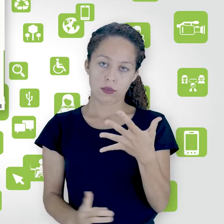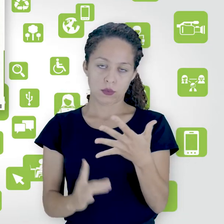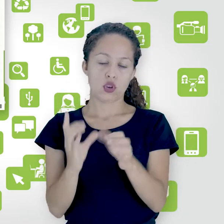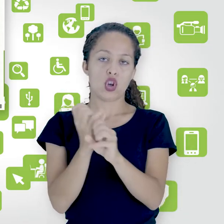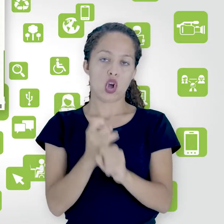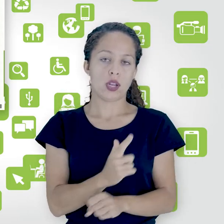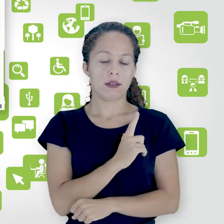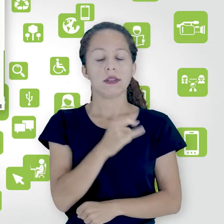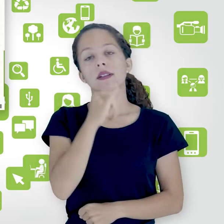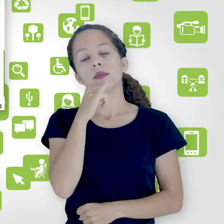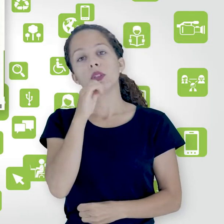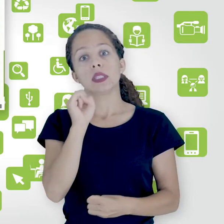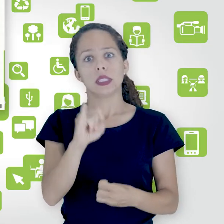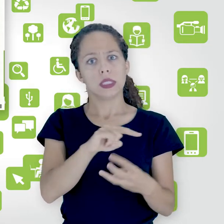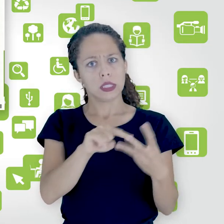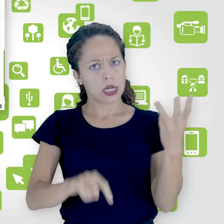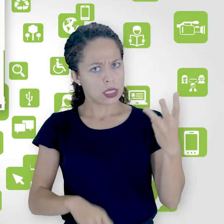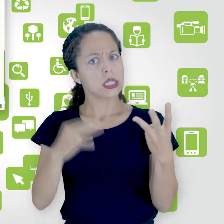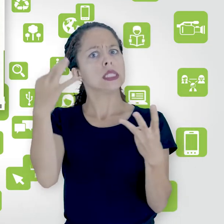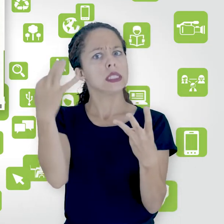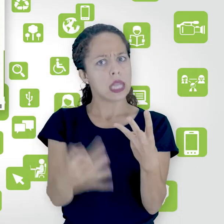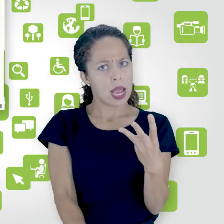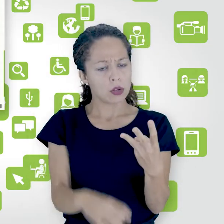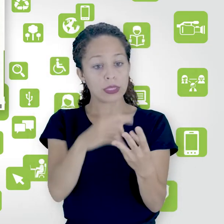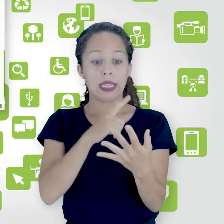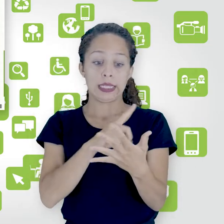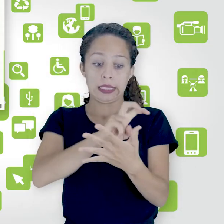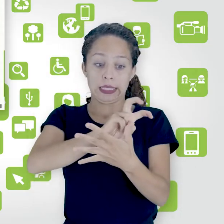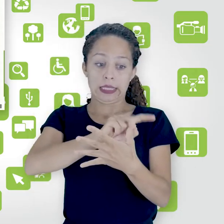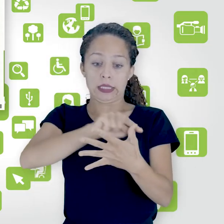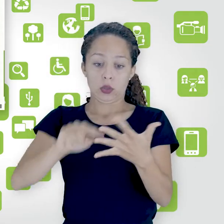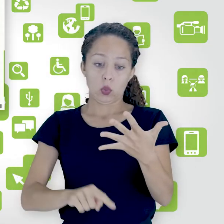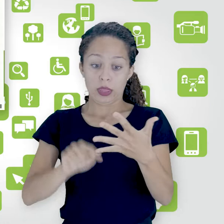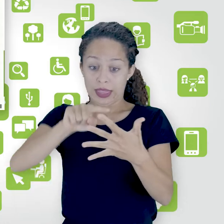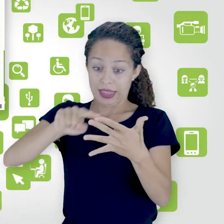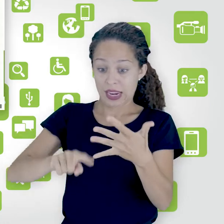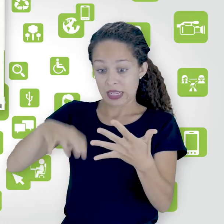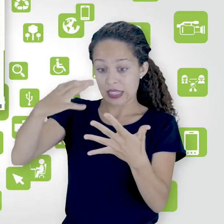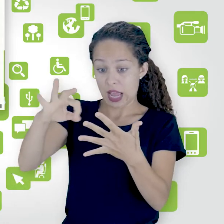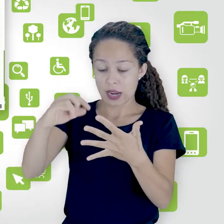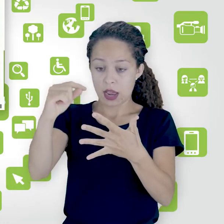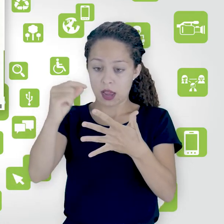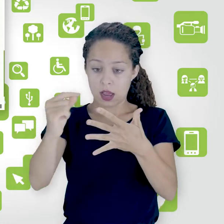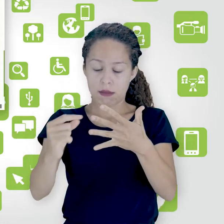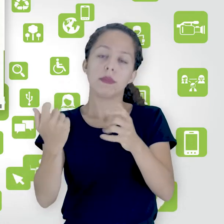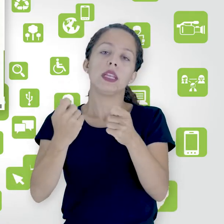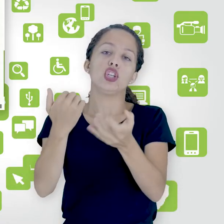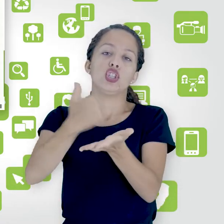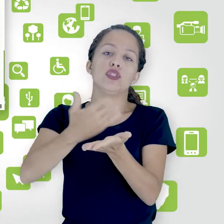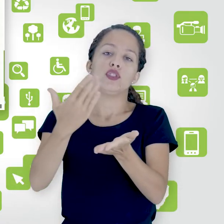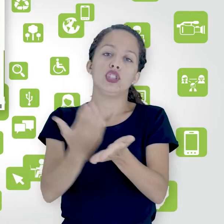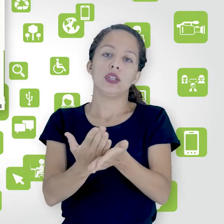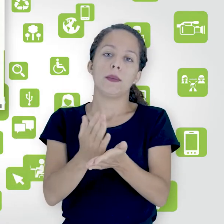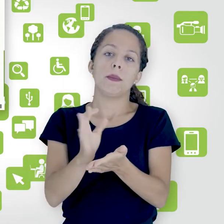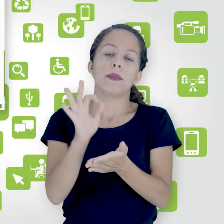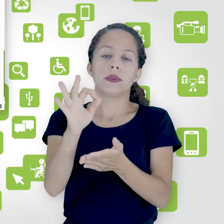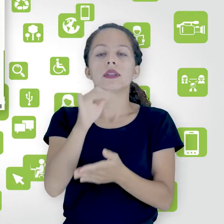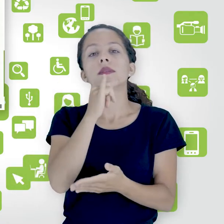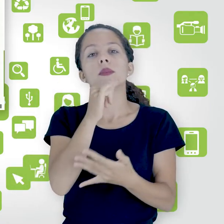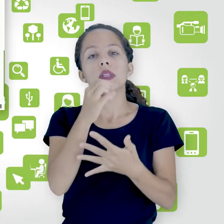questão. Então, por exemplo, se você tem três alternativas que vão ser corretas de 5, essas três alternativas corretas você vai ter que dar o valor de